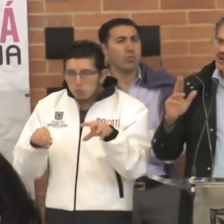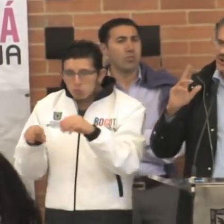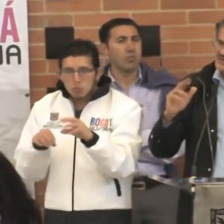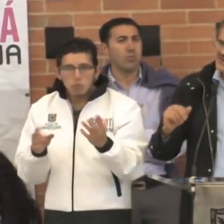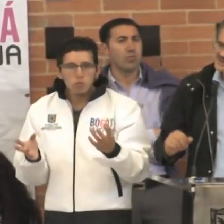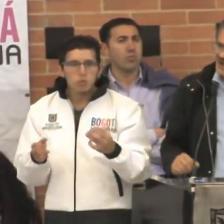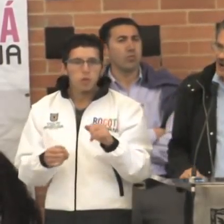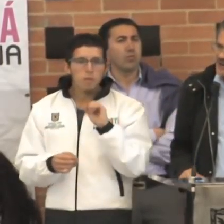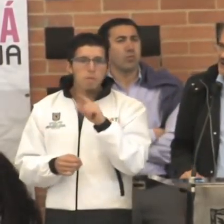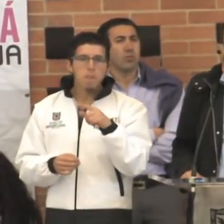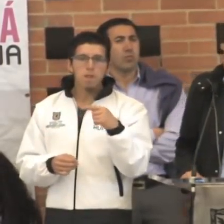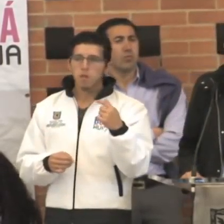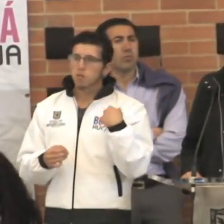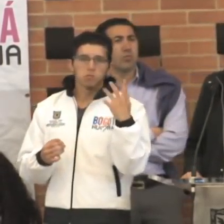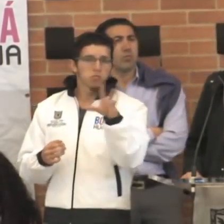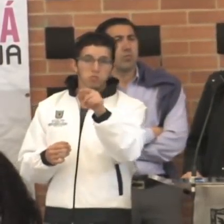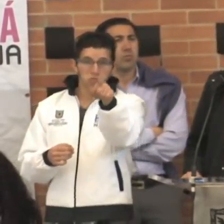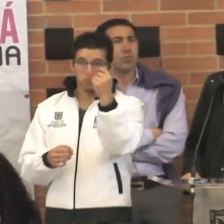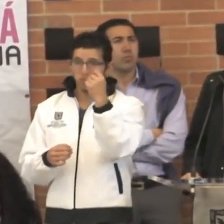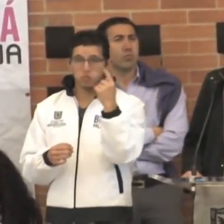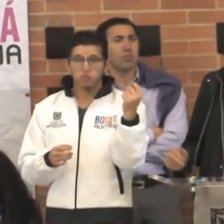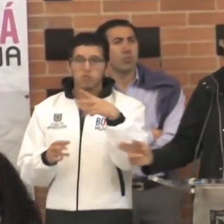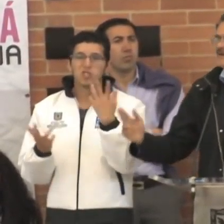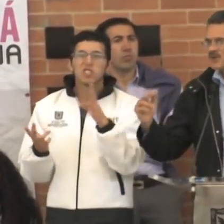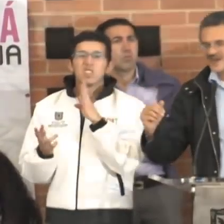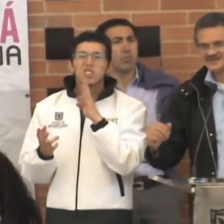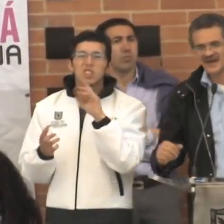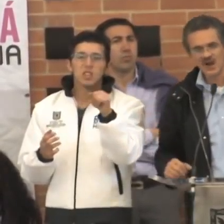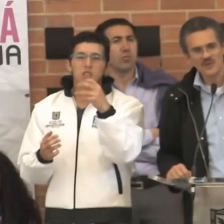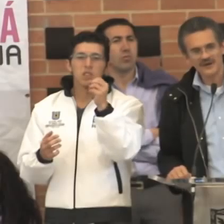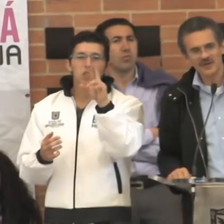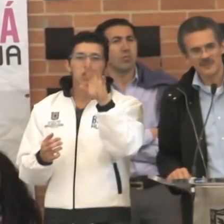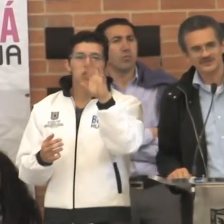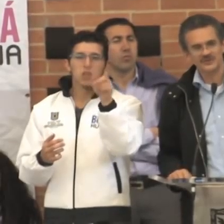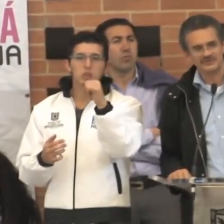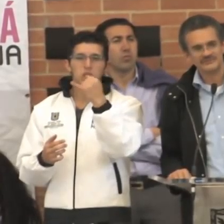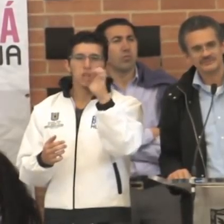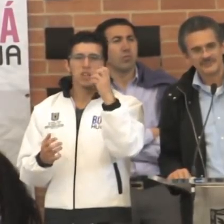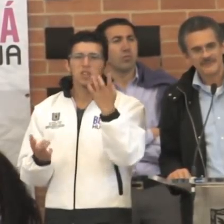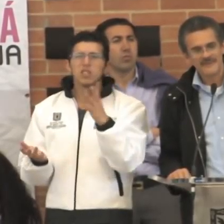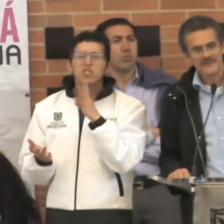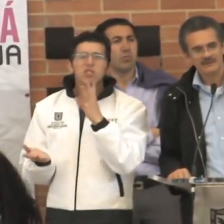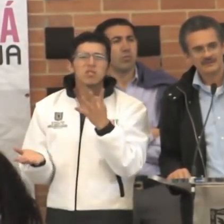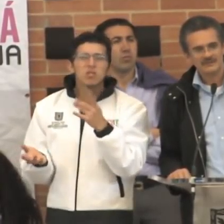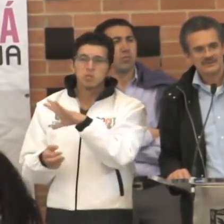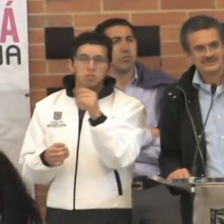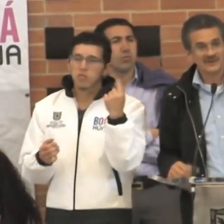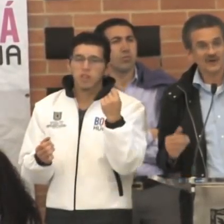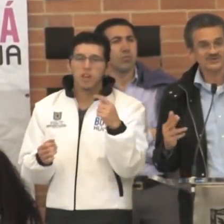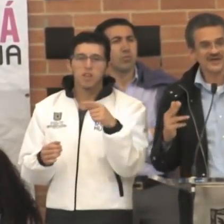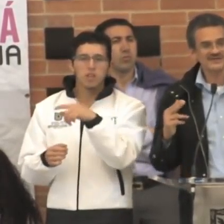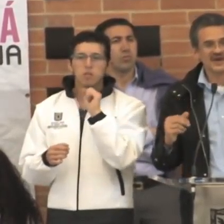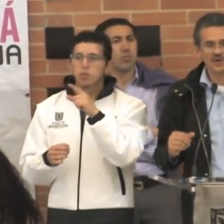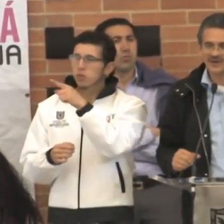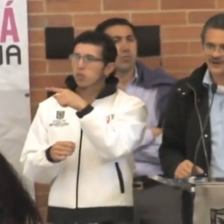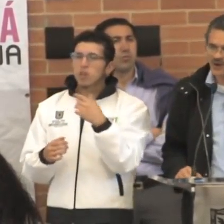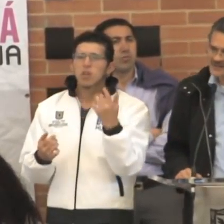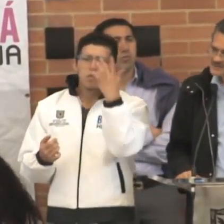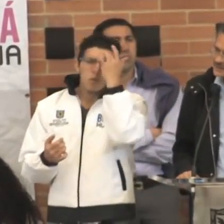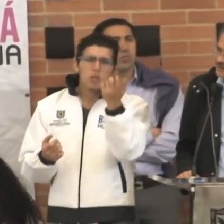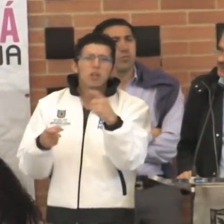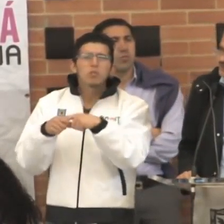Muchos no conocen quizás a Jorge Rojas, no saben por qué está en el gobierno de Petro. ¿Sabían ustedes que